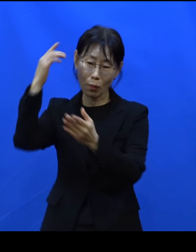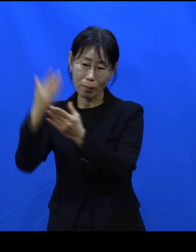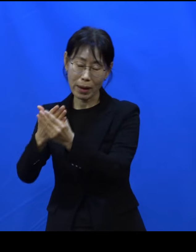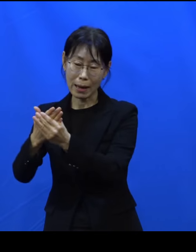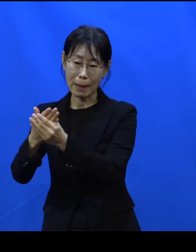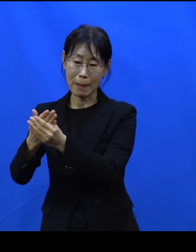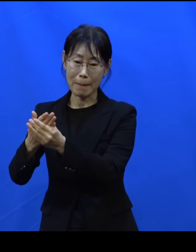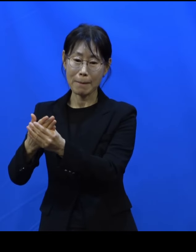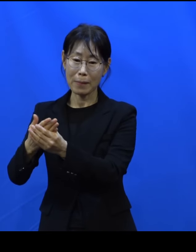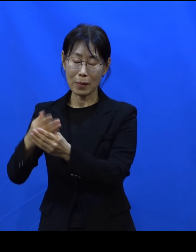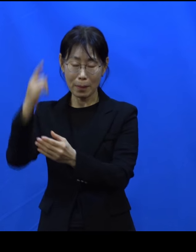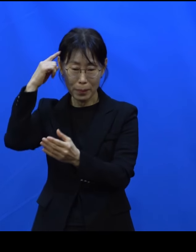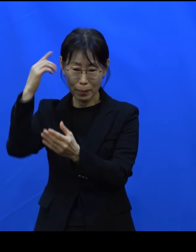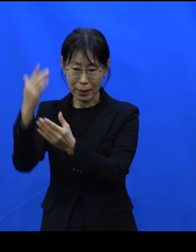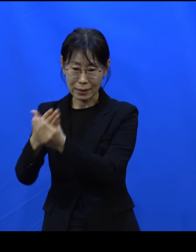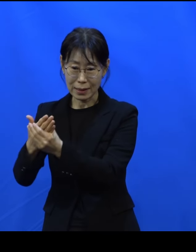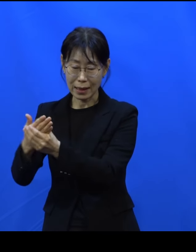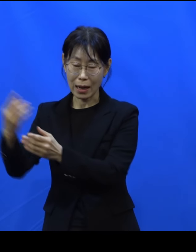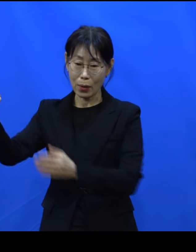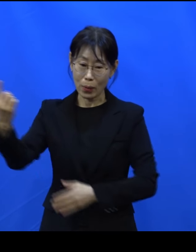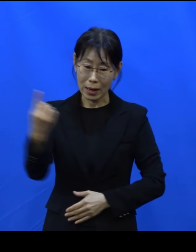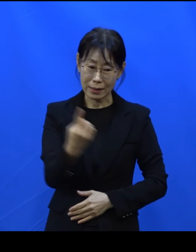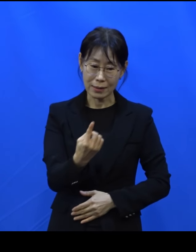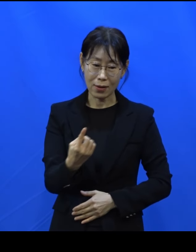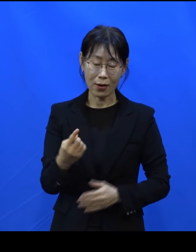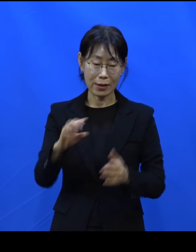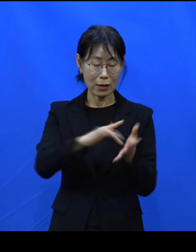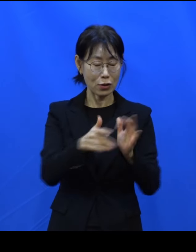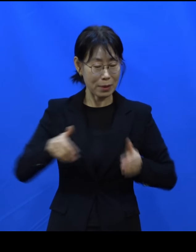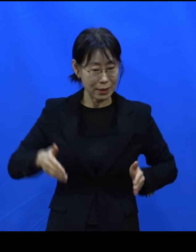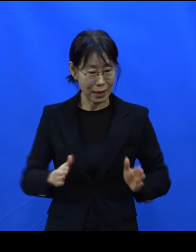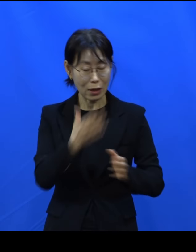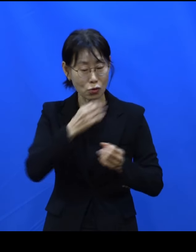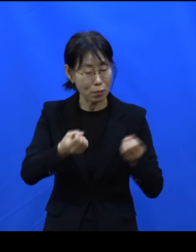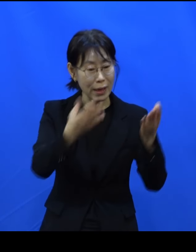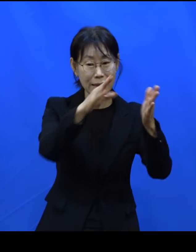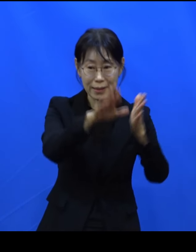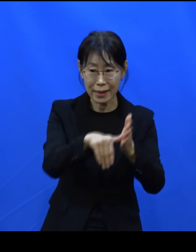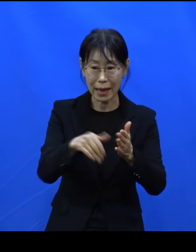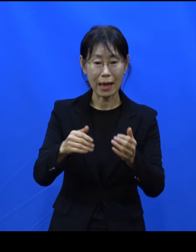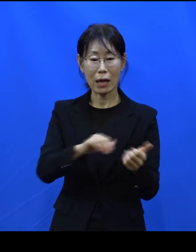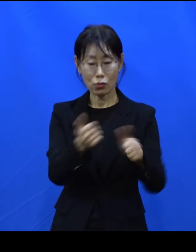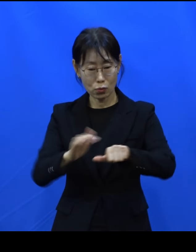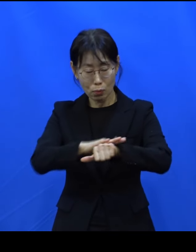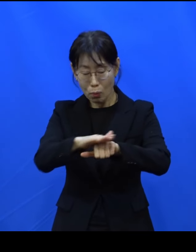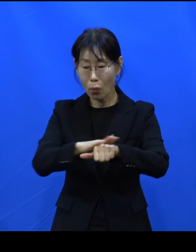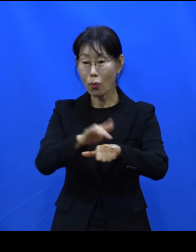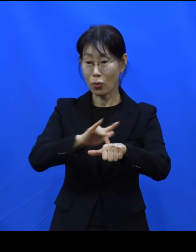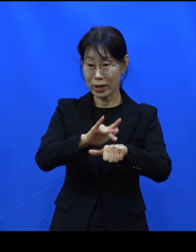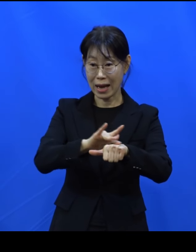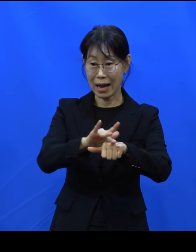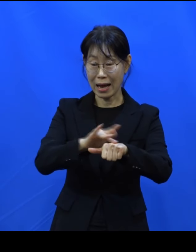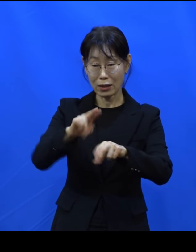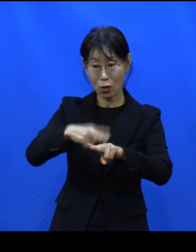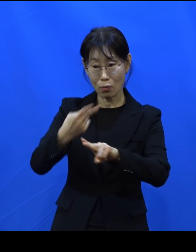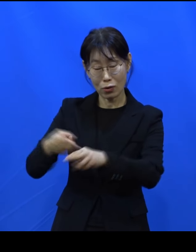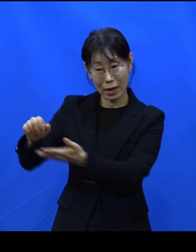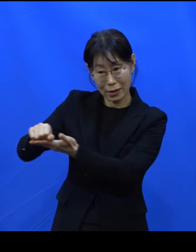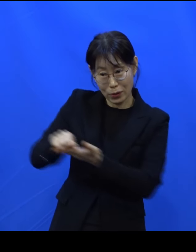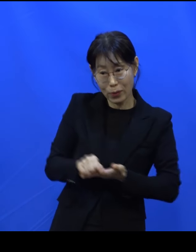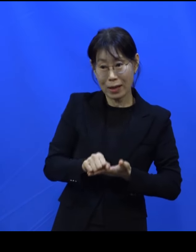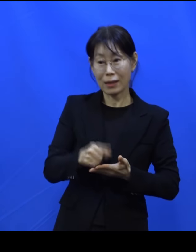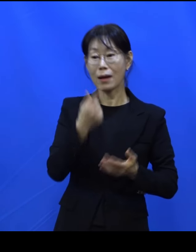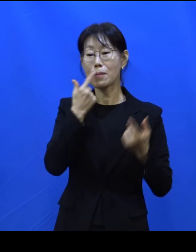스펄전 목사님은 온 세상 가운데 숨겨진 그리스도의 전진이다. 이 행렬을 그렇게 표현을 해서 멋있게 이